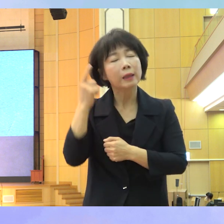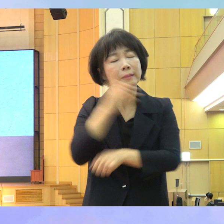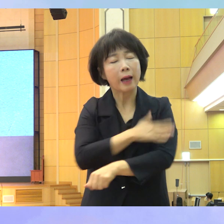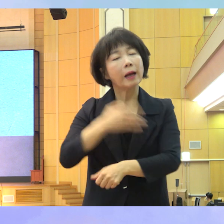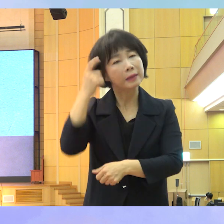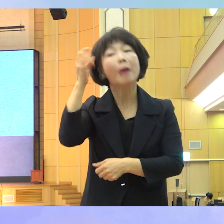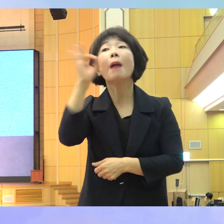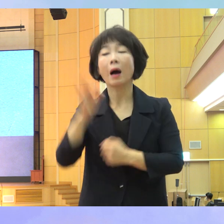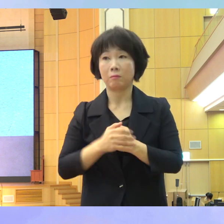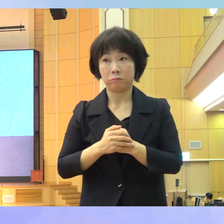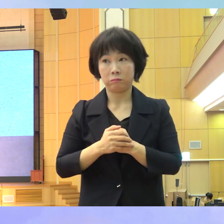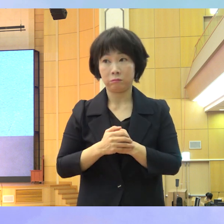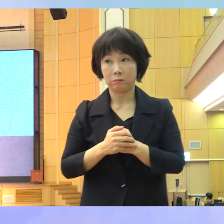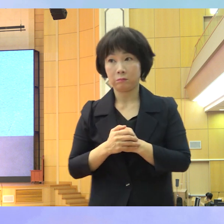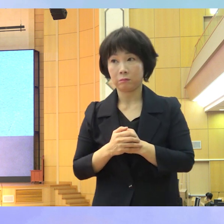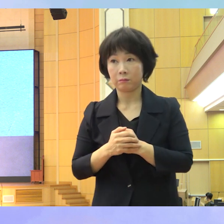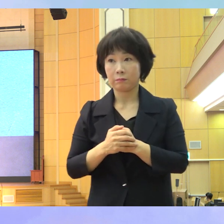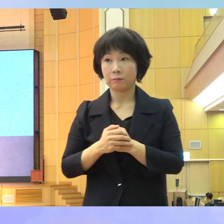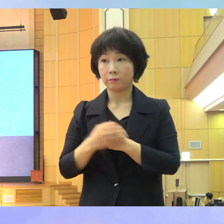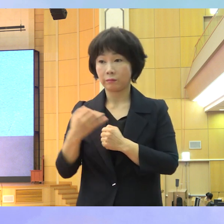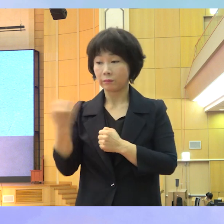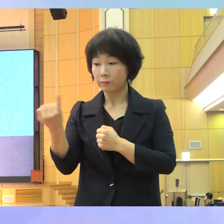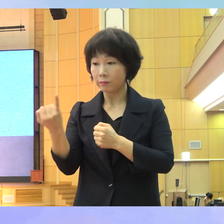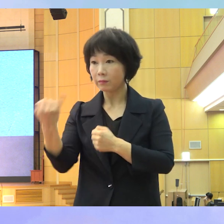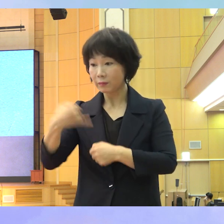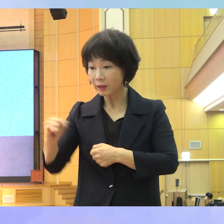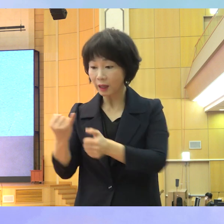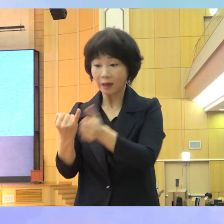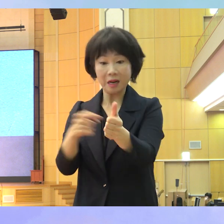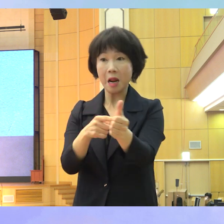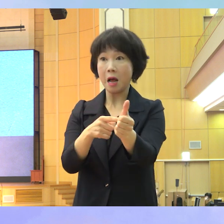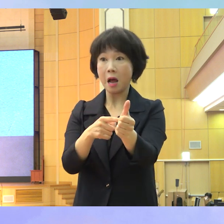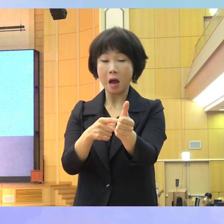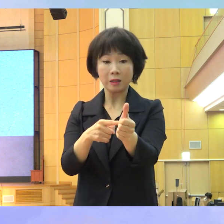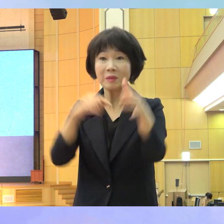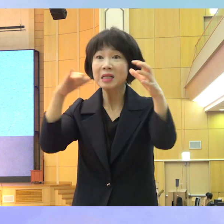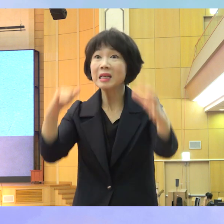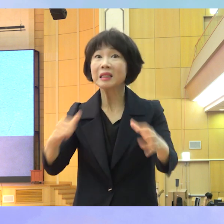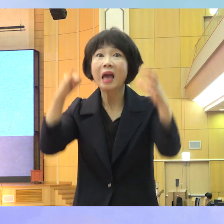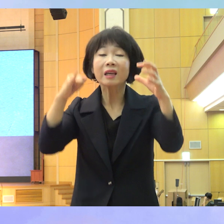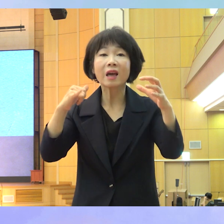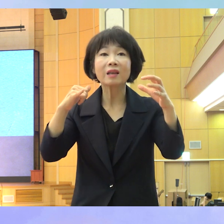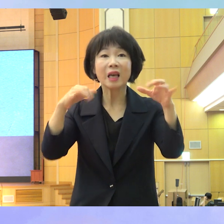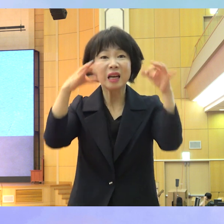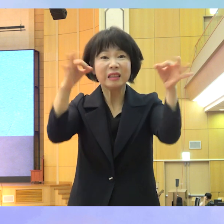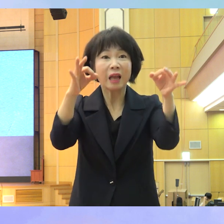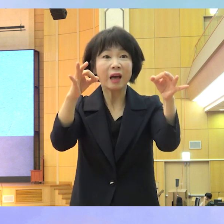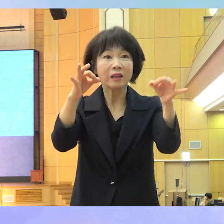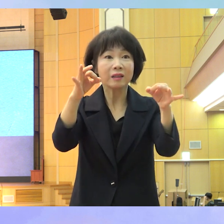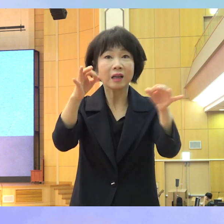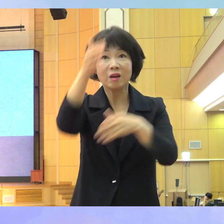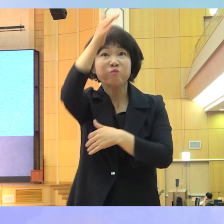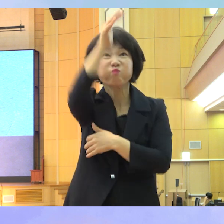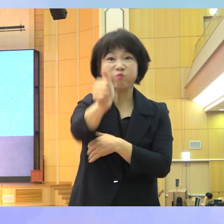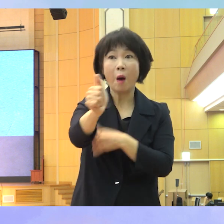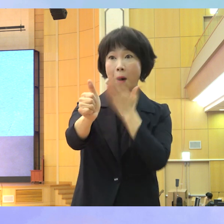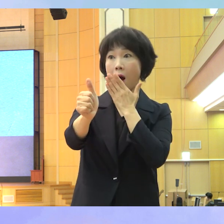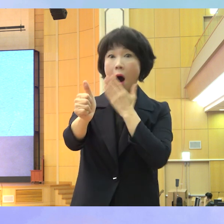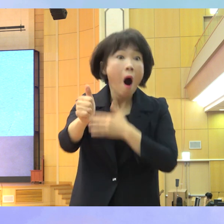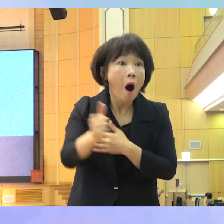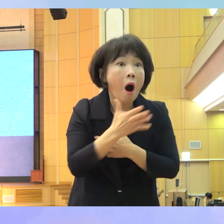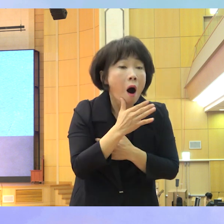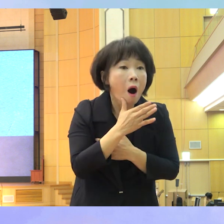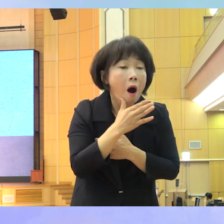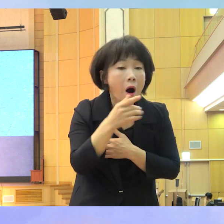이 배우자감은 세계은행의 부총재입니다. 이렇게 얘기를 한 거예요. 그랬더니 빌 게이츠가